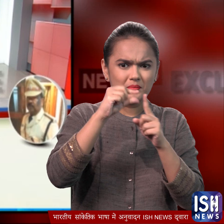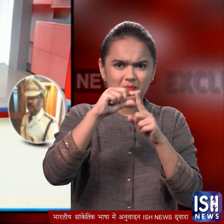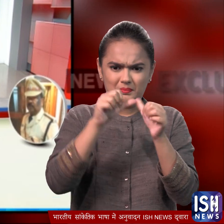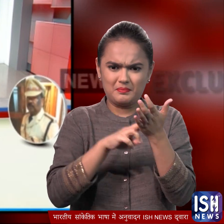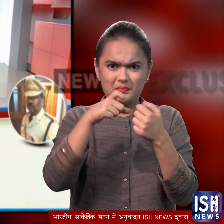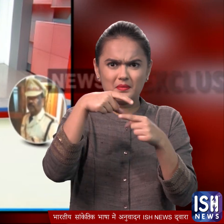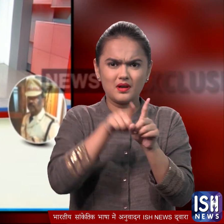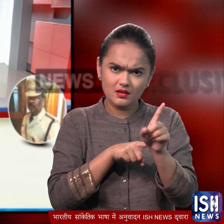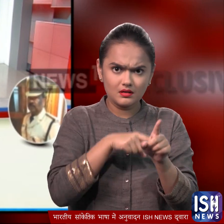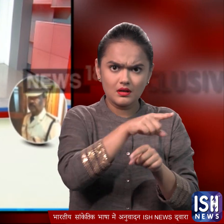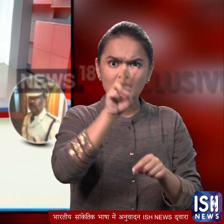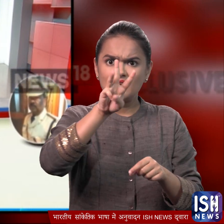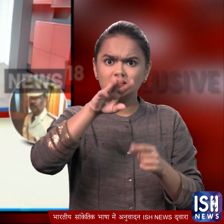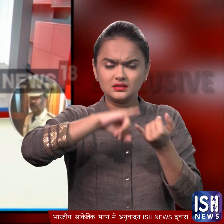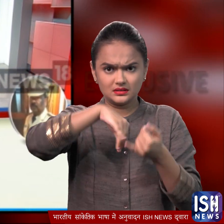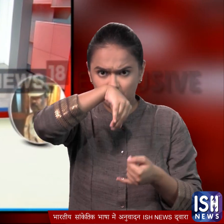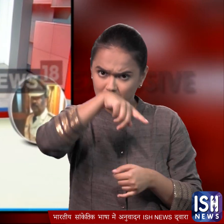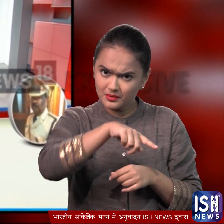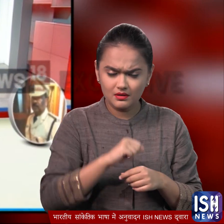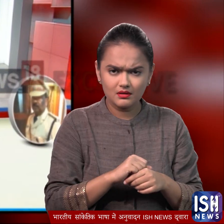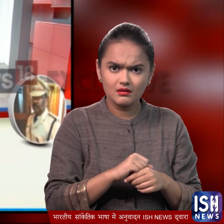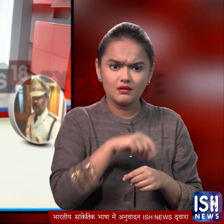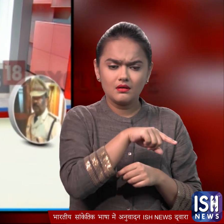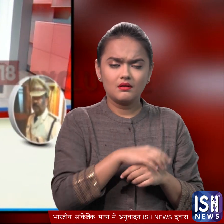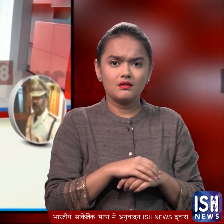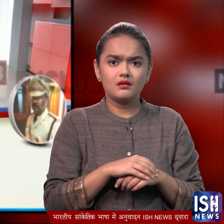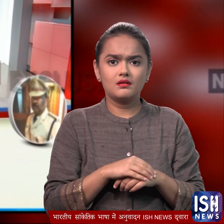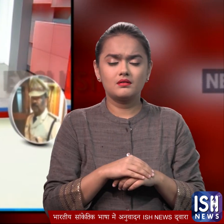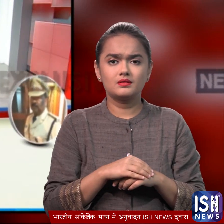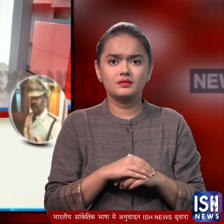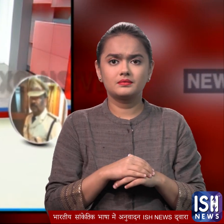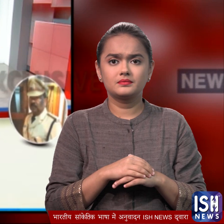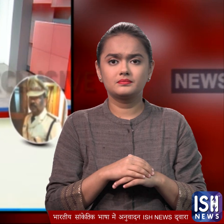23 सितंबर को ओपी पांडे